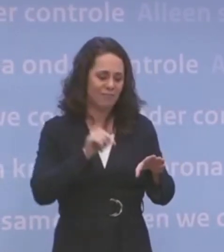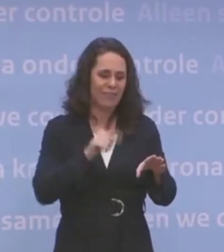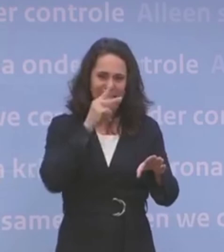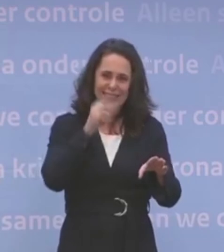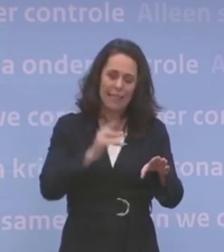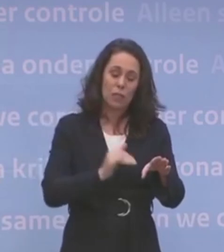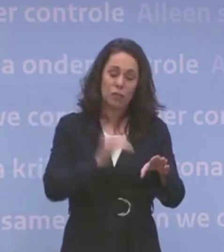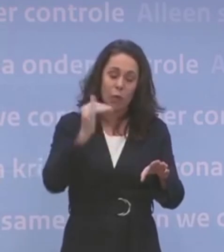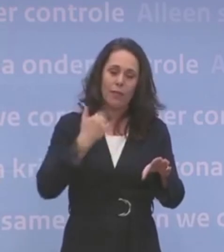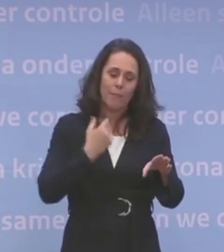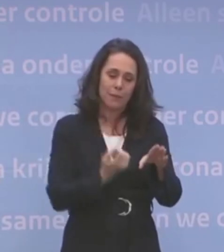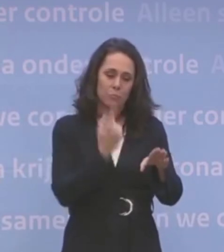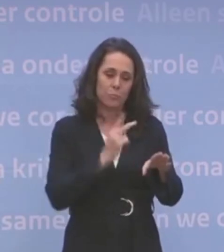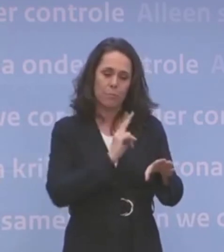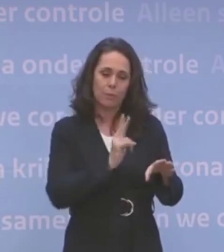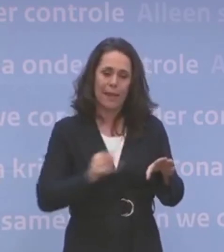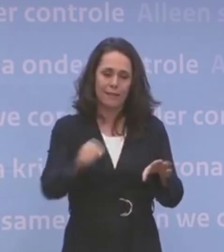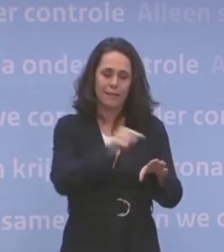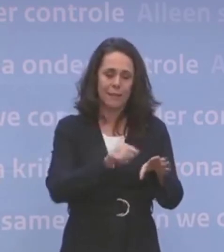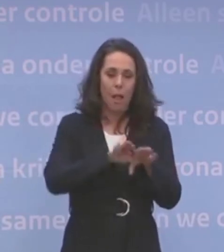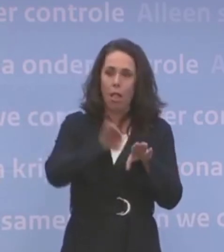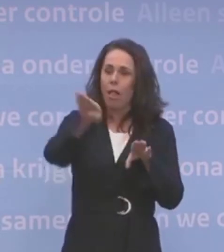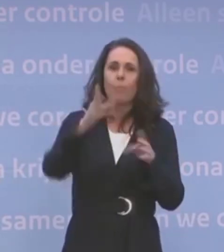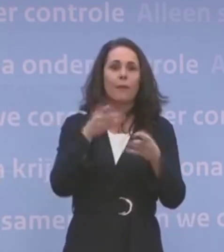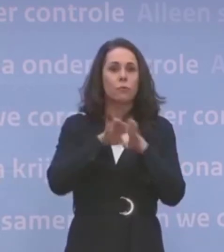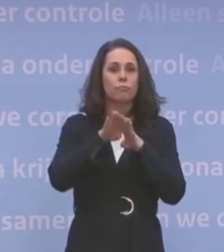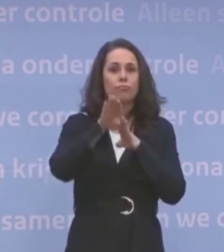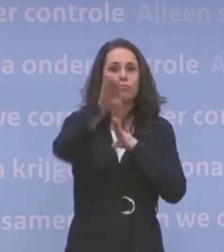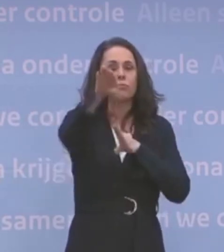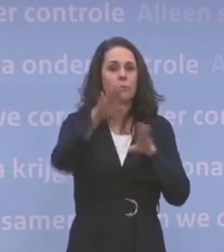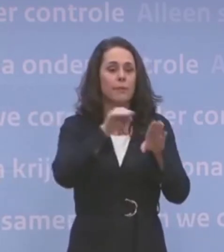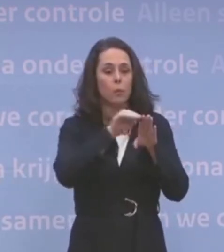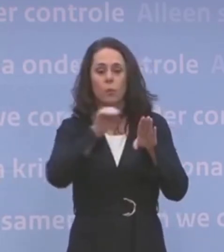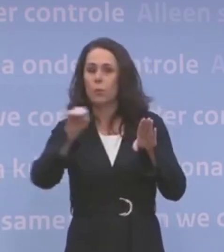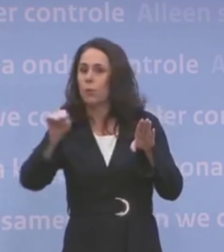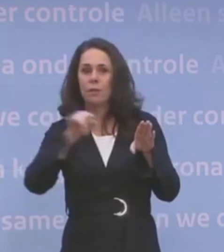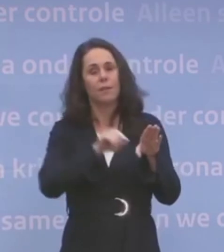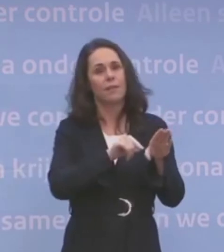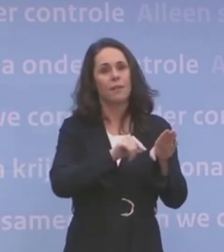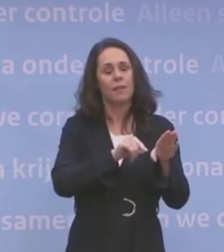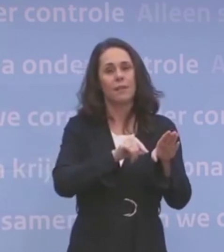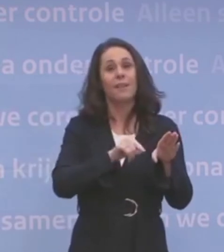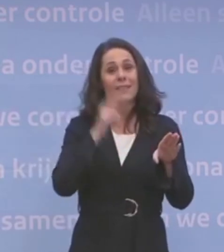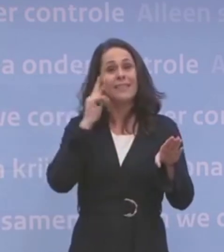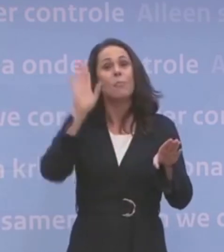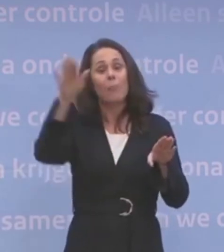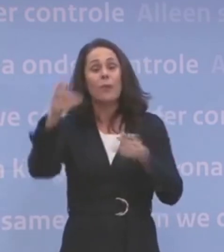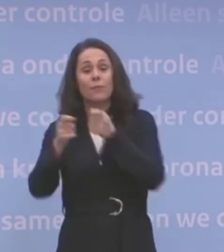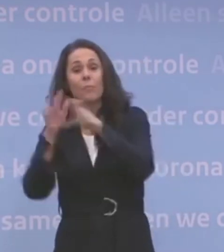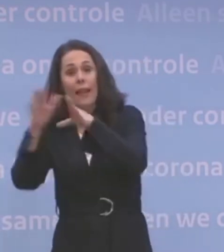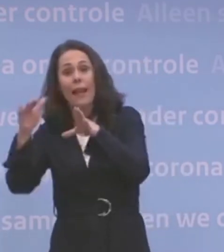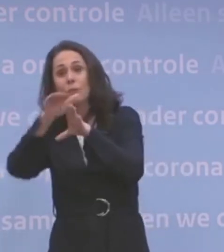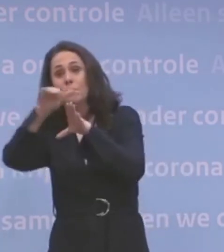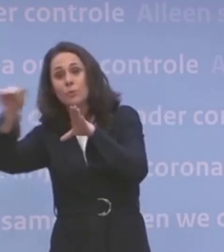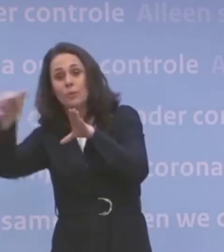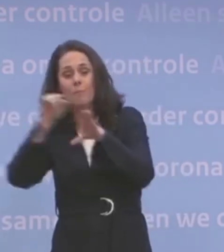nieuwe gevallen bij komen. Daar is gewoon nog geen afvlakking van de curve die we wel buiten verpleeghuizen zien. En dat betekent dat je toch hele grote risico's